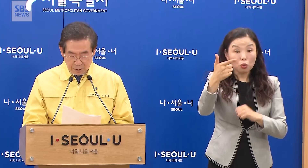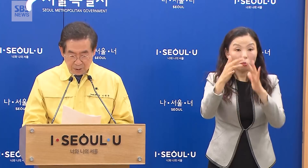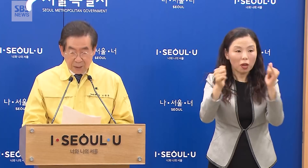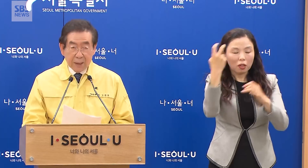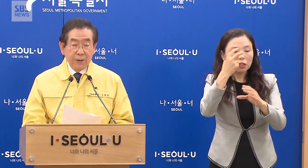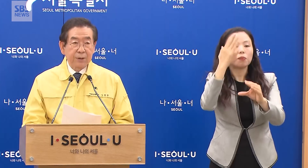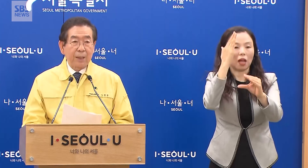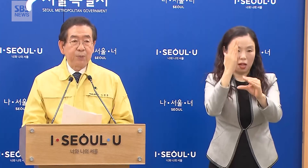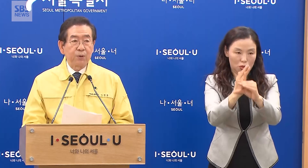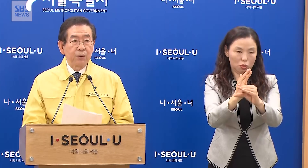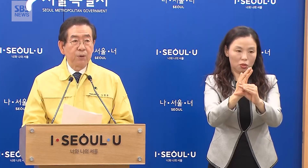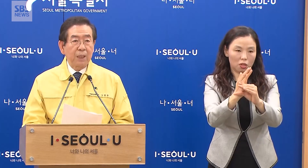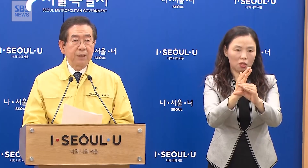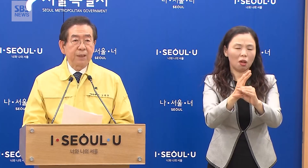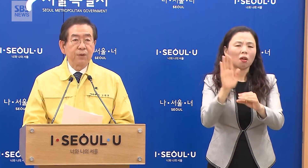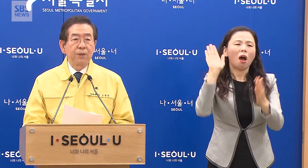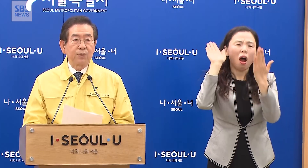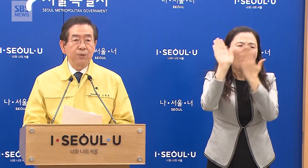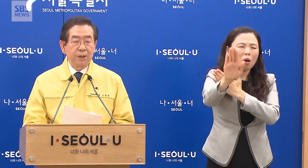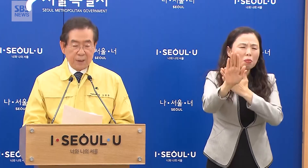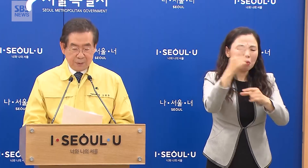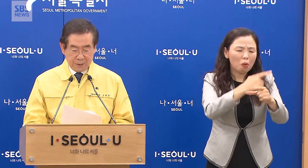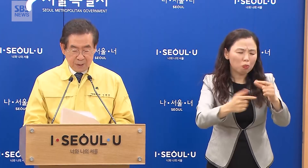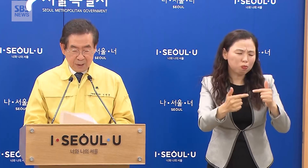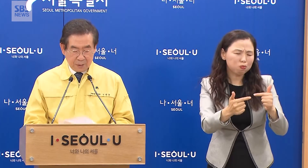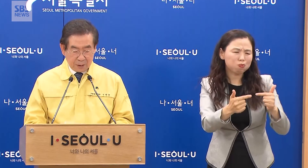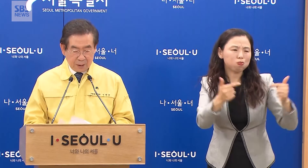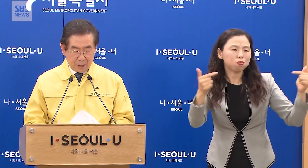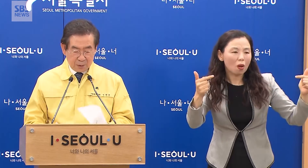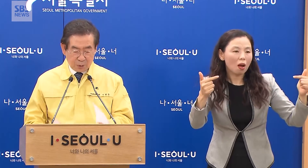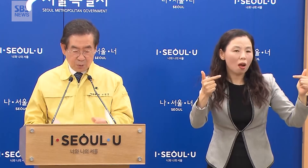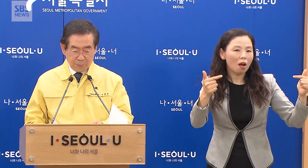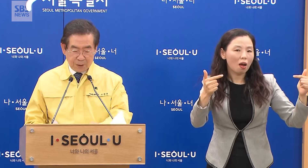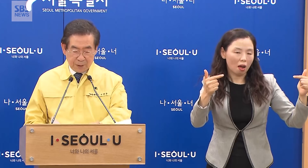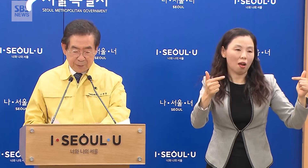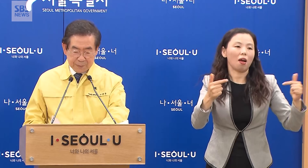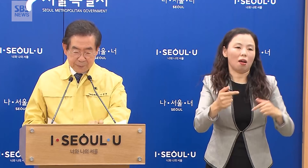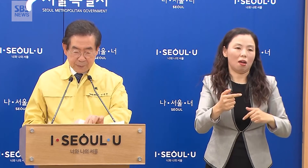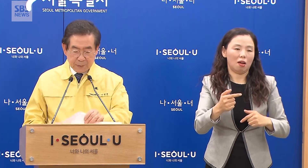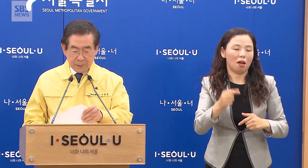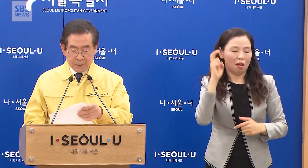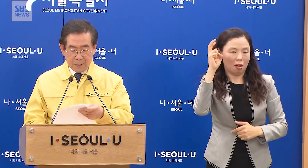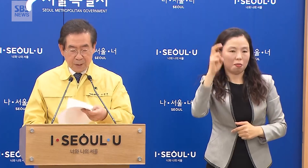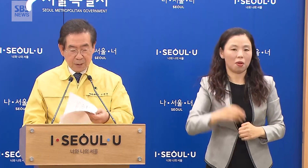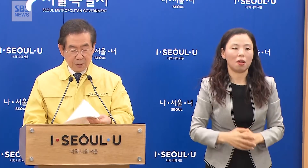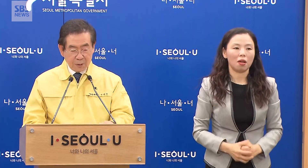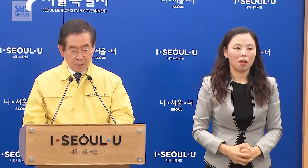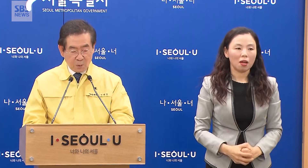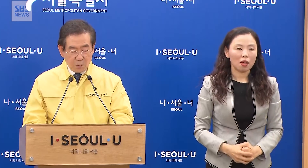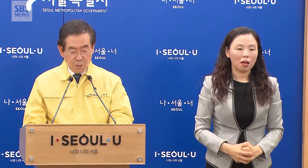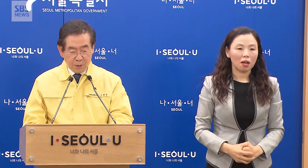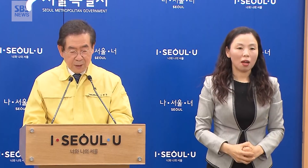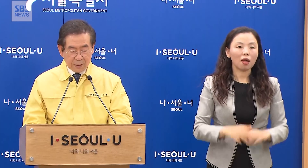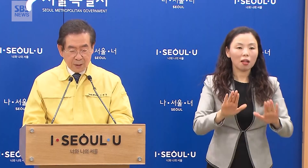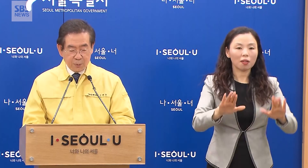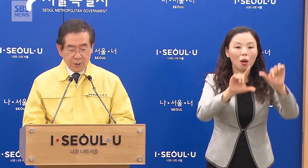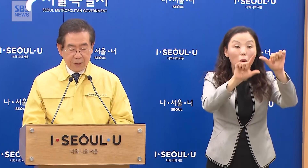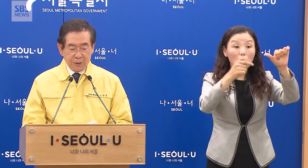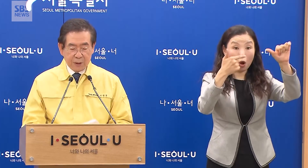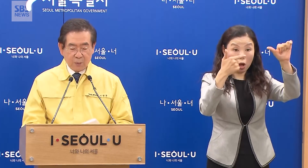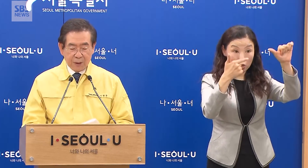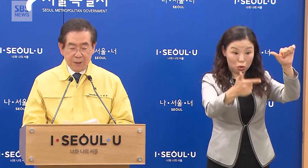그렇기 때문에 이것은 앞으로 더 확진 작은 늘어날 수 있다는 얘기가 되기도 합니다 어 그래서 561